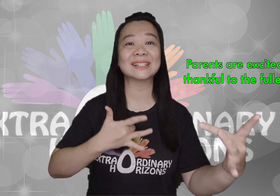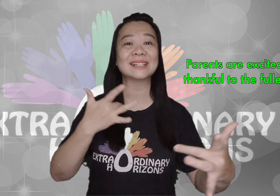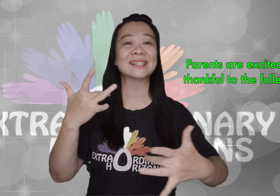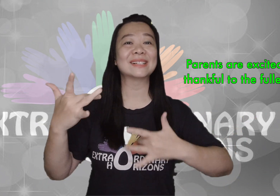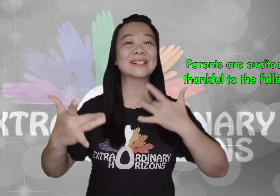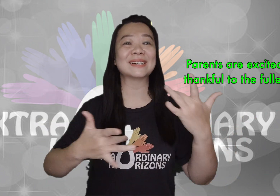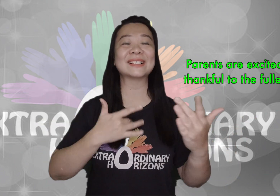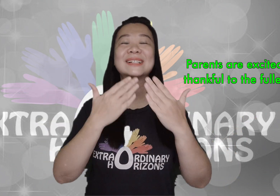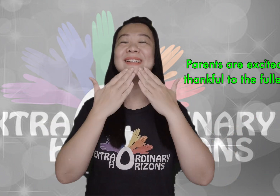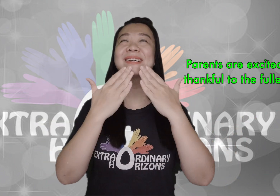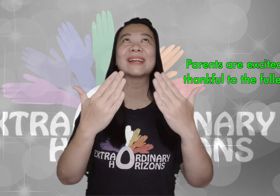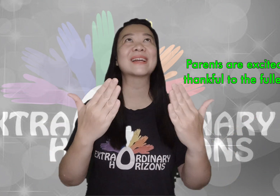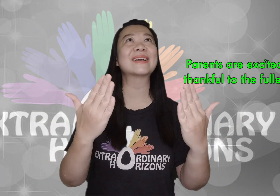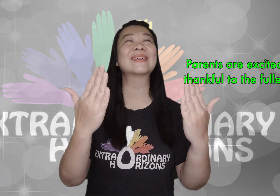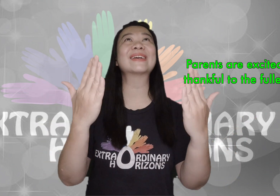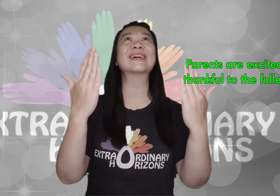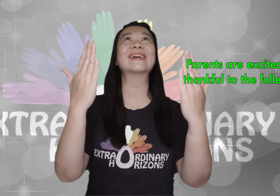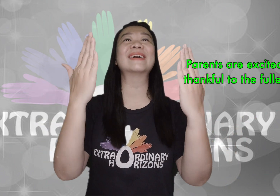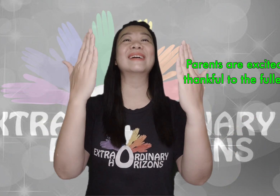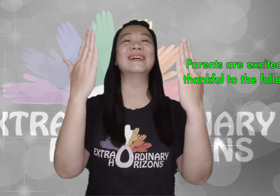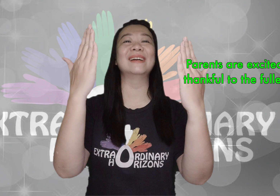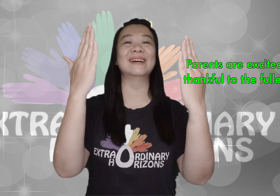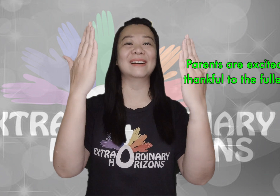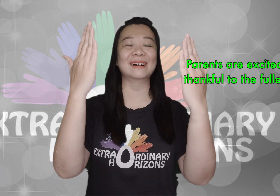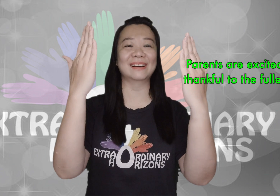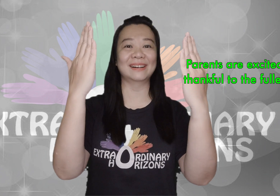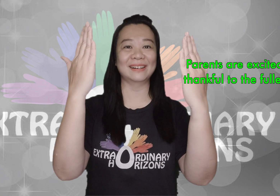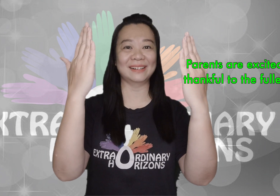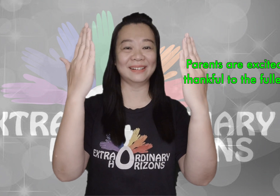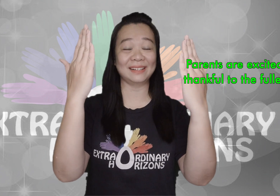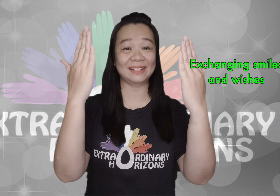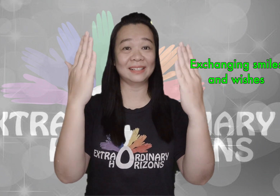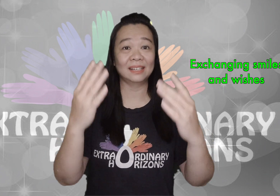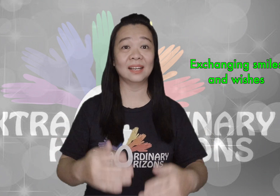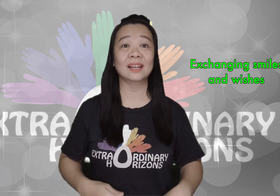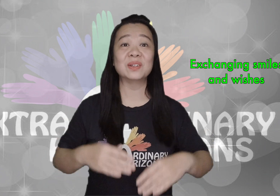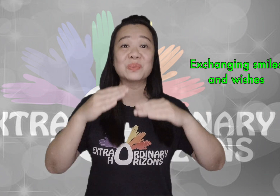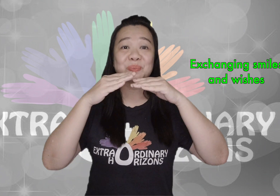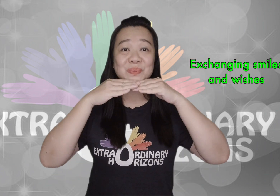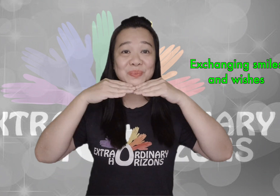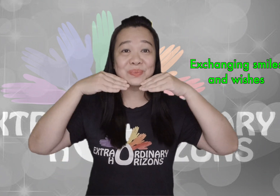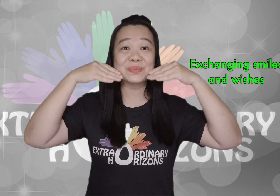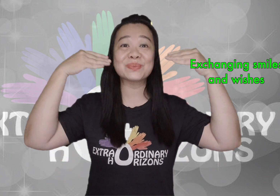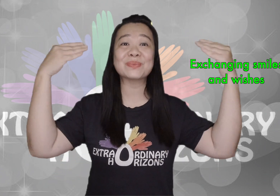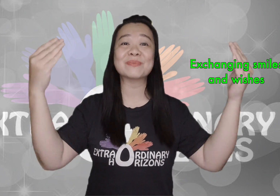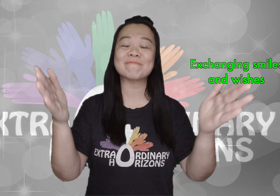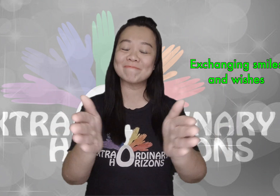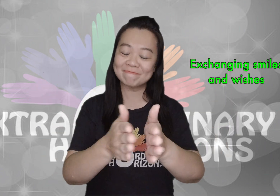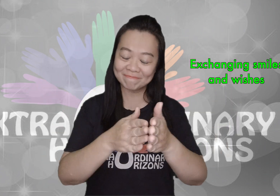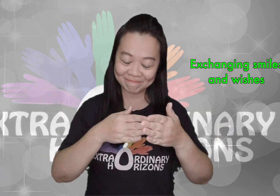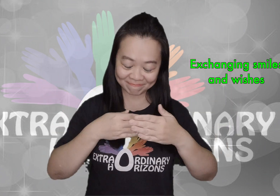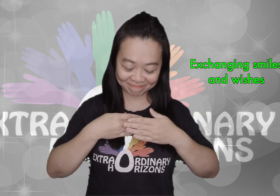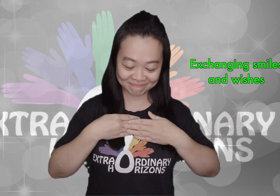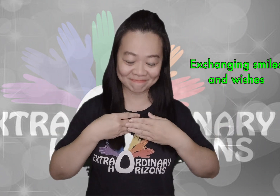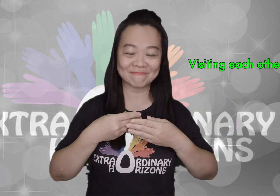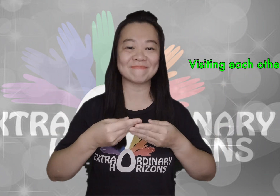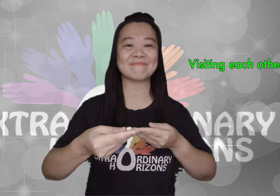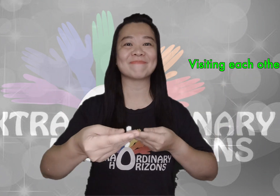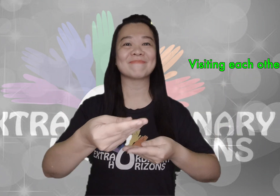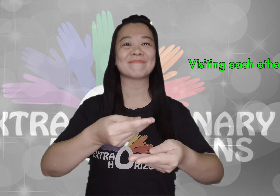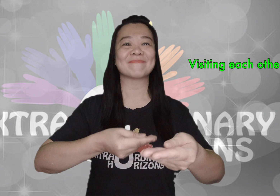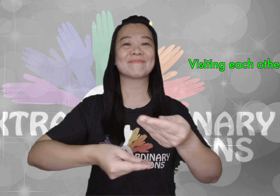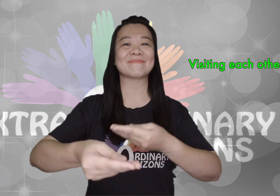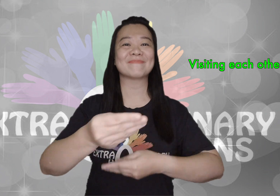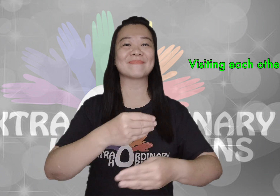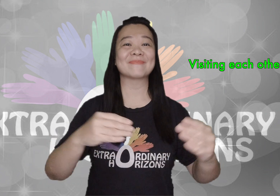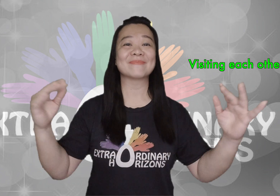Keriangan bersyukur tak terkira Bertukar senyuman dan salam